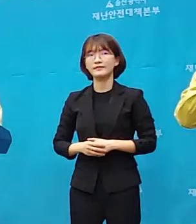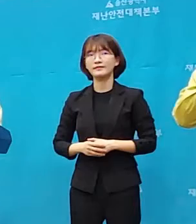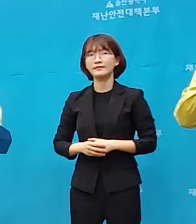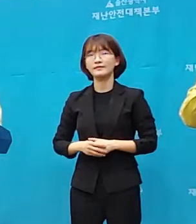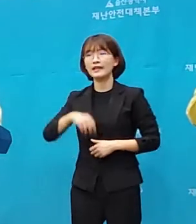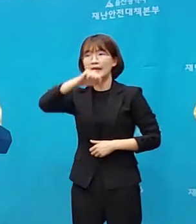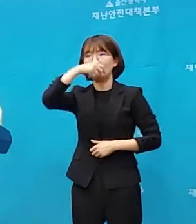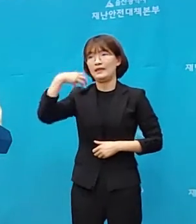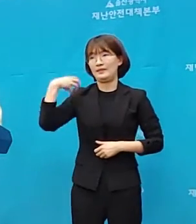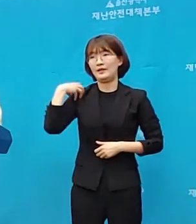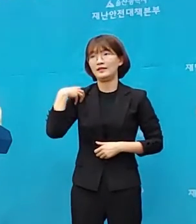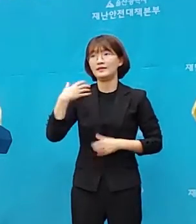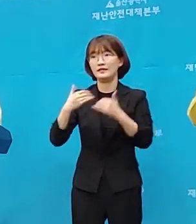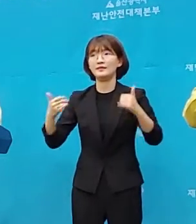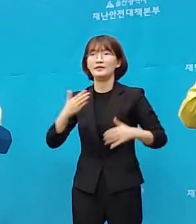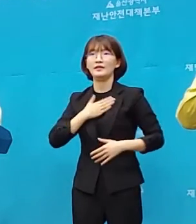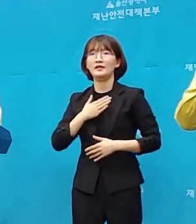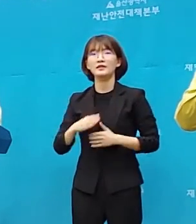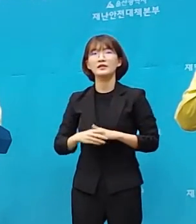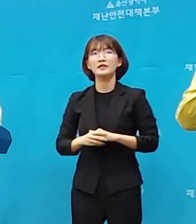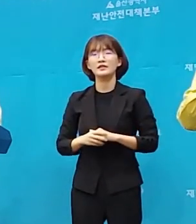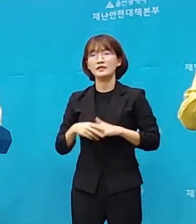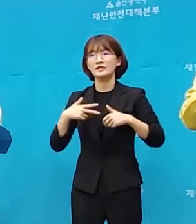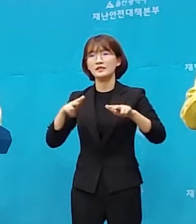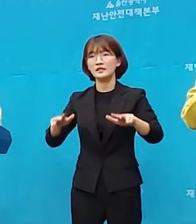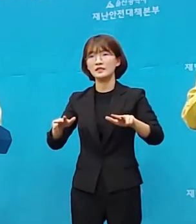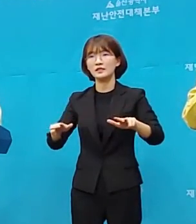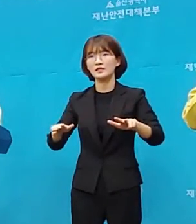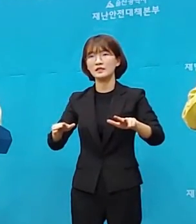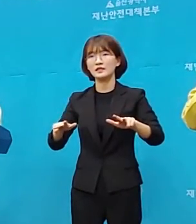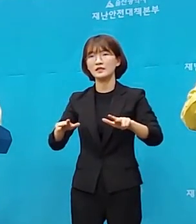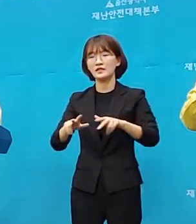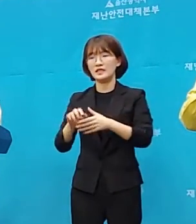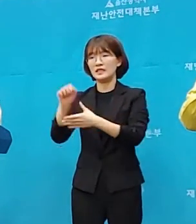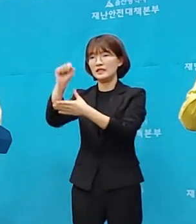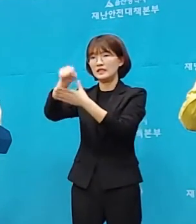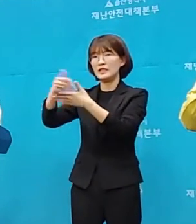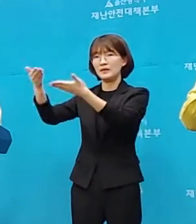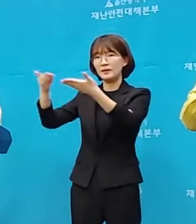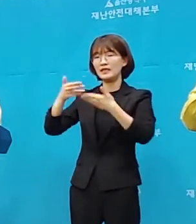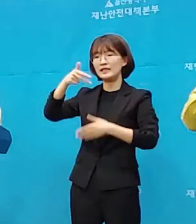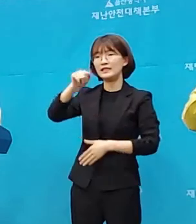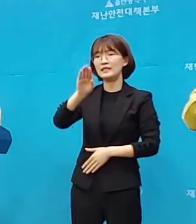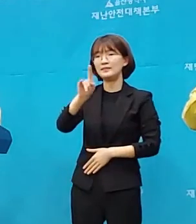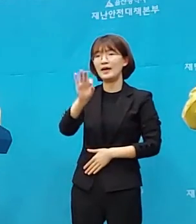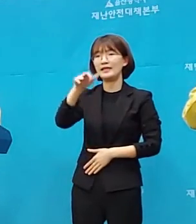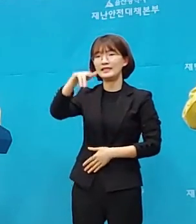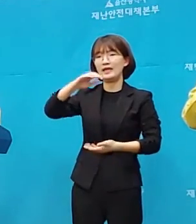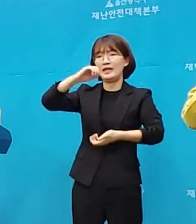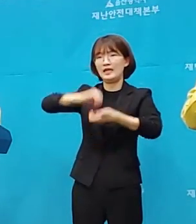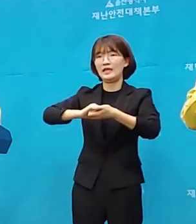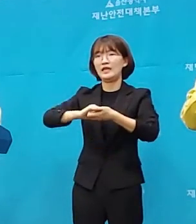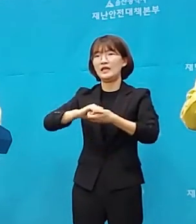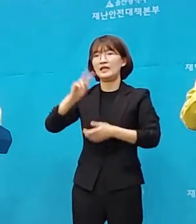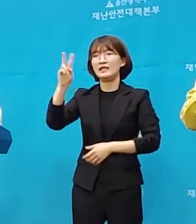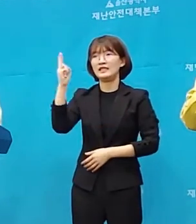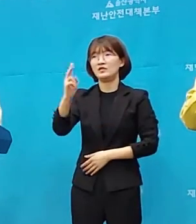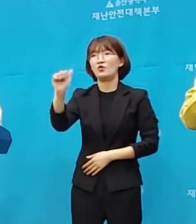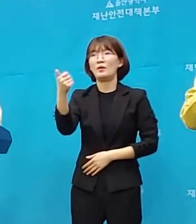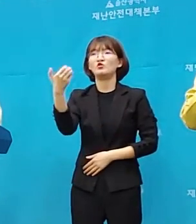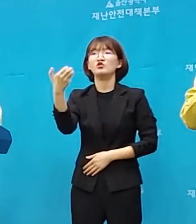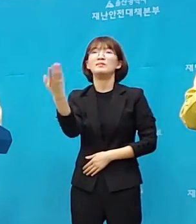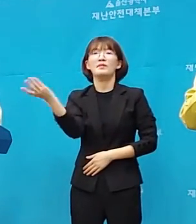예, 예산 담당관입니다. 지금 저희가 행안부로부터 승인받은 지방채 발행 한도는